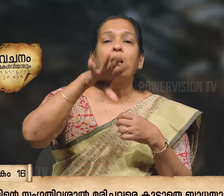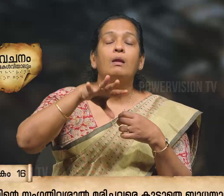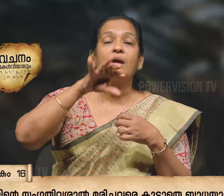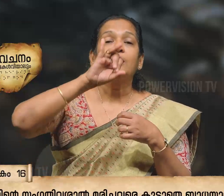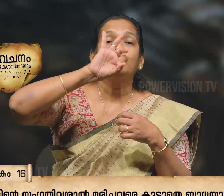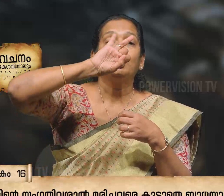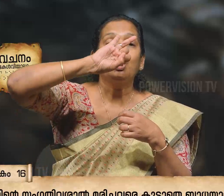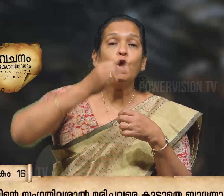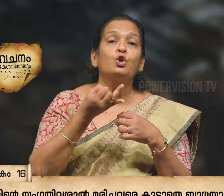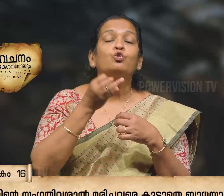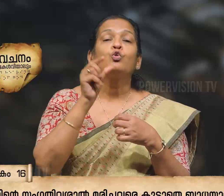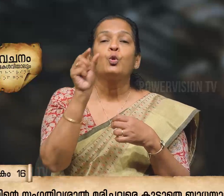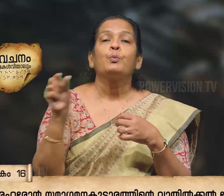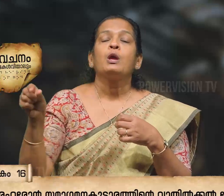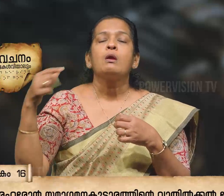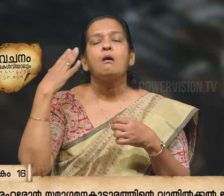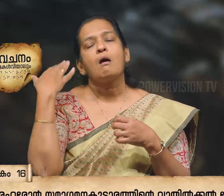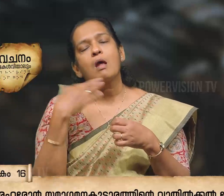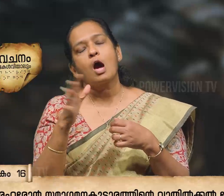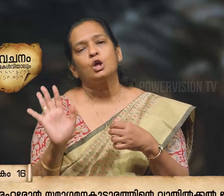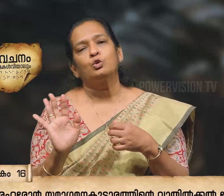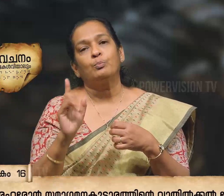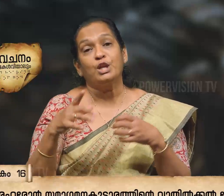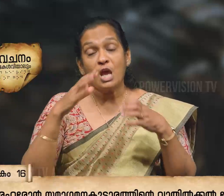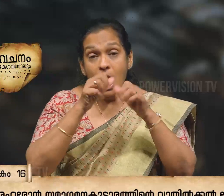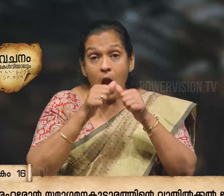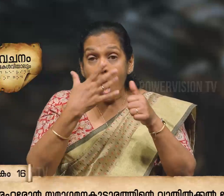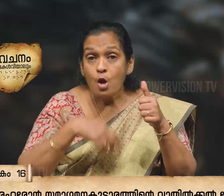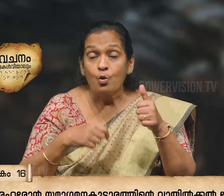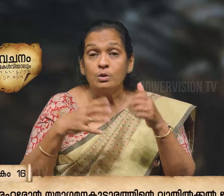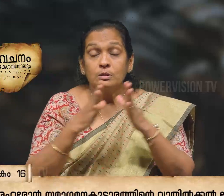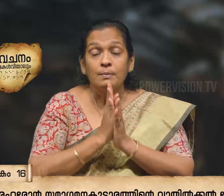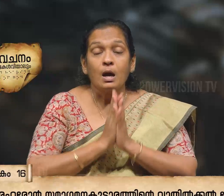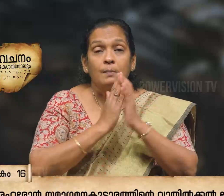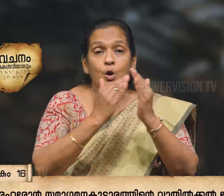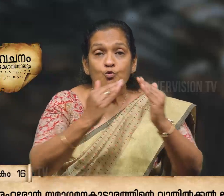14,700 പേർ ആയിരുന്നു. പിന്നെ അഹരോൻ സമാഗമന കൂടാരത്തിന്റെ വാതിക്കൽ